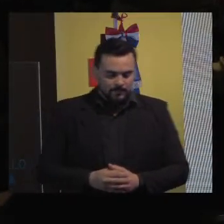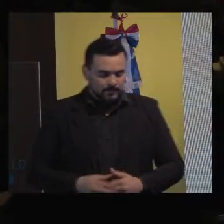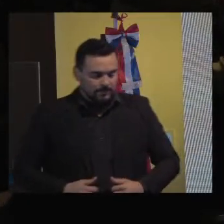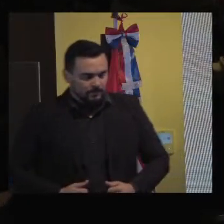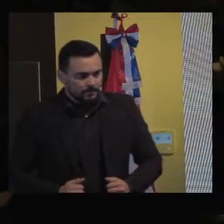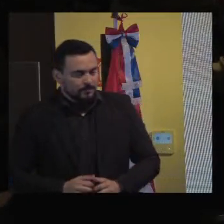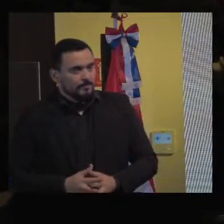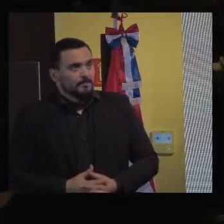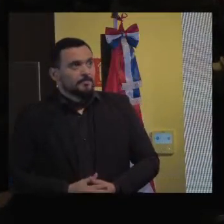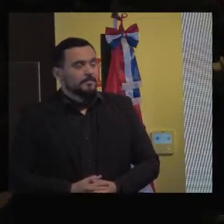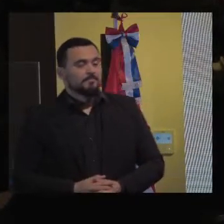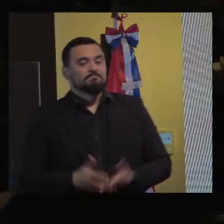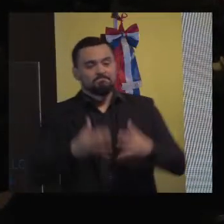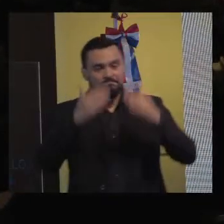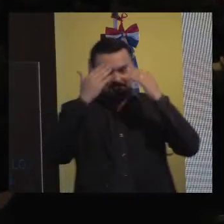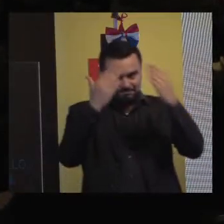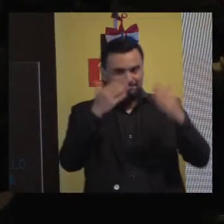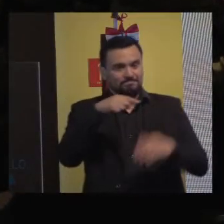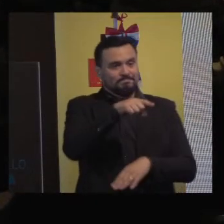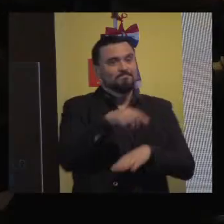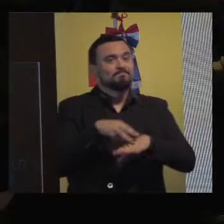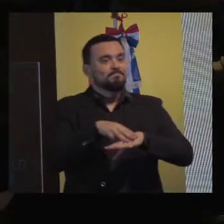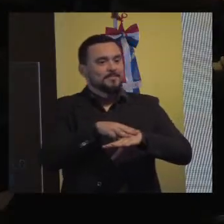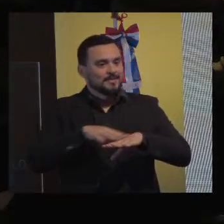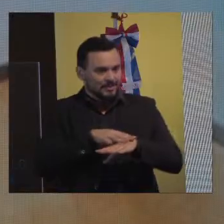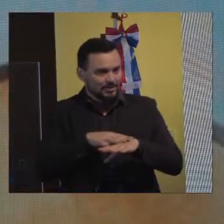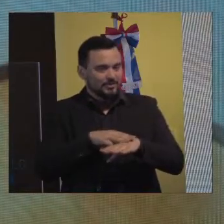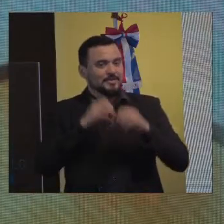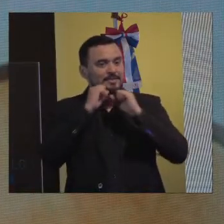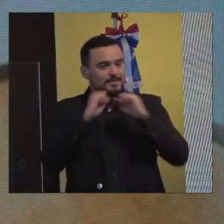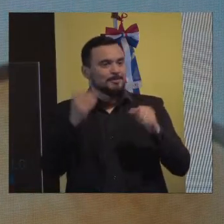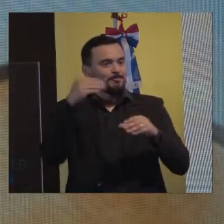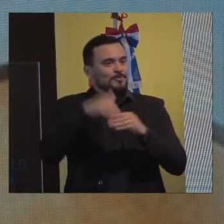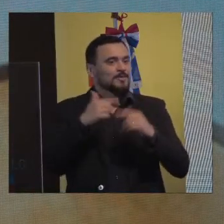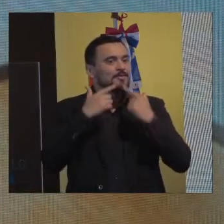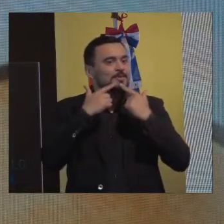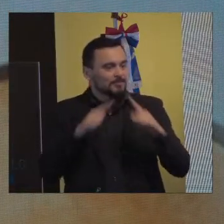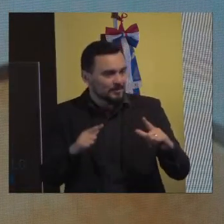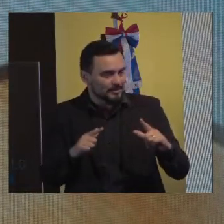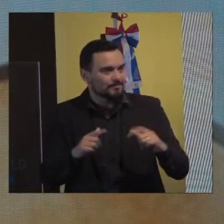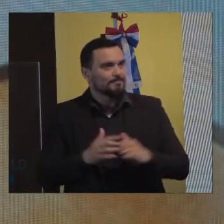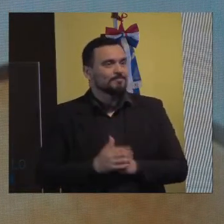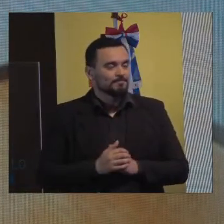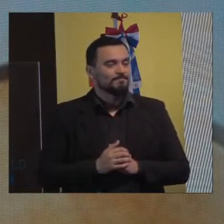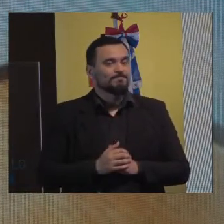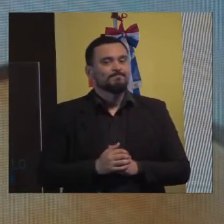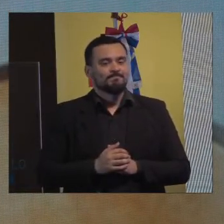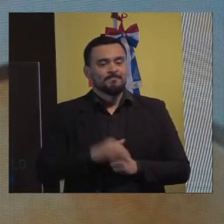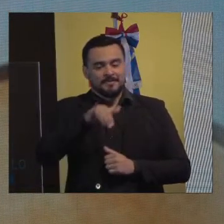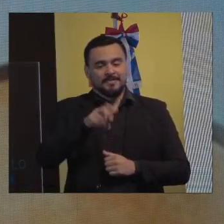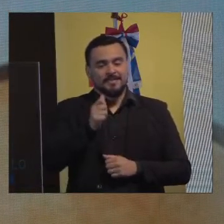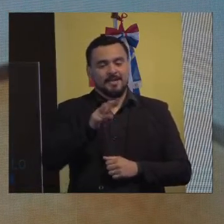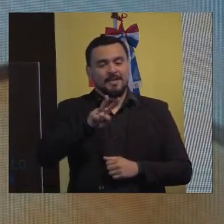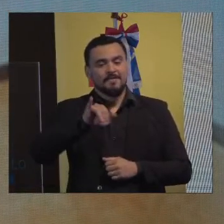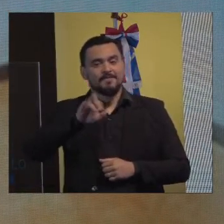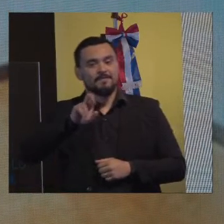Agradecemos las palabras del ministro secretario ejecutivo de la Secretaría de Políticas Lingüísticas, don Javier